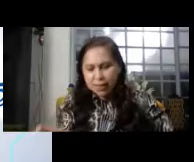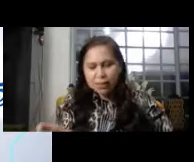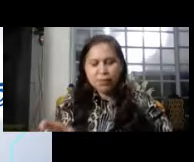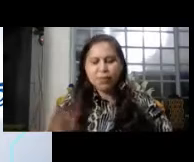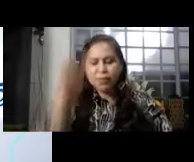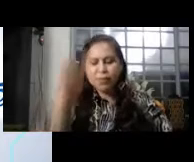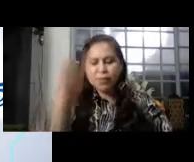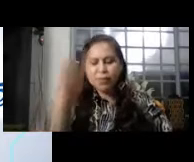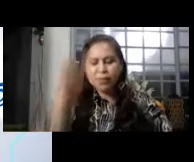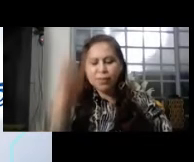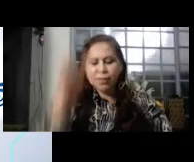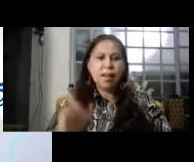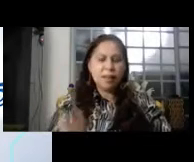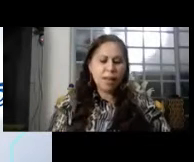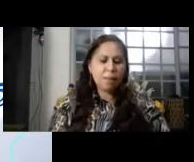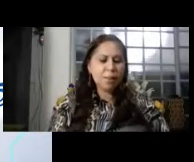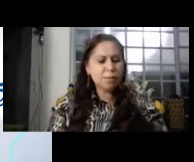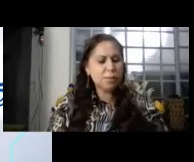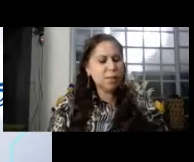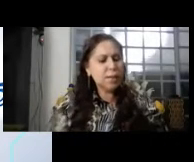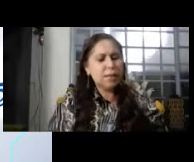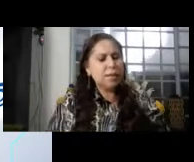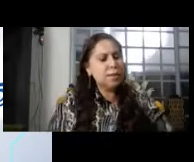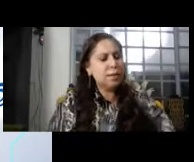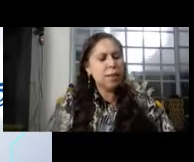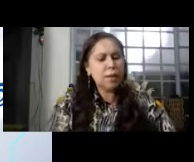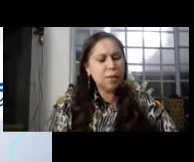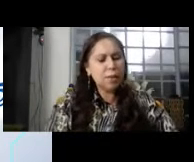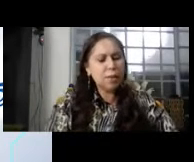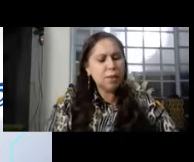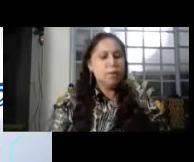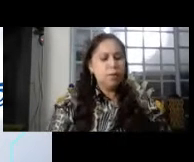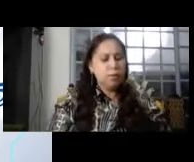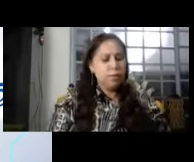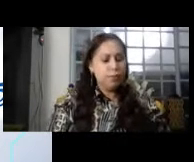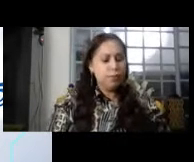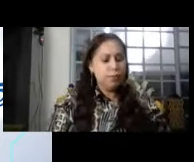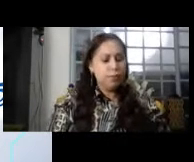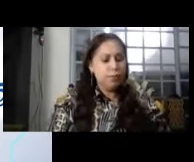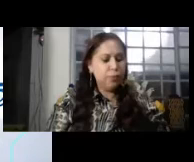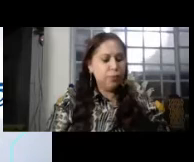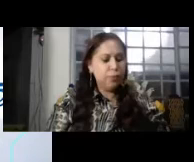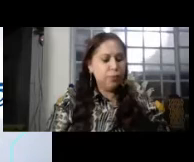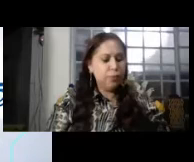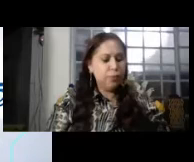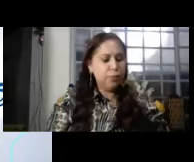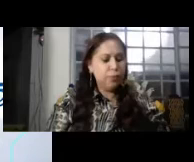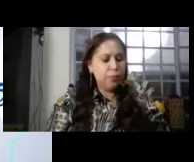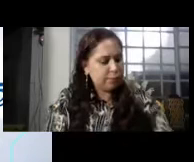descendo uma setinha. Ali é a pessoa, né? Que está sendo alocada no